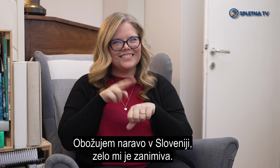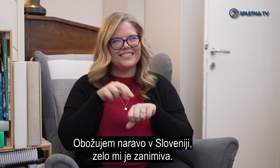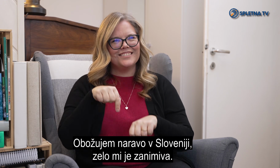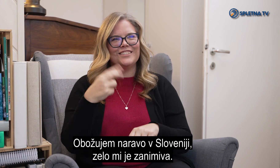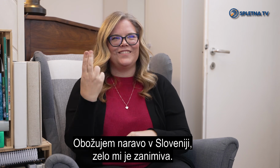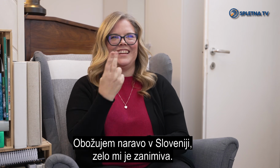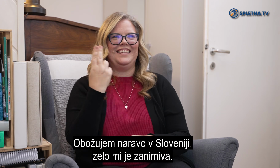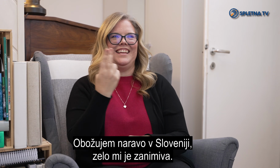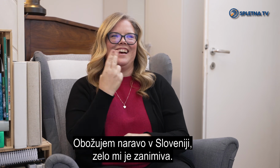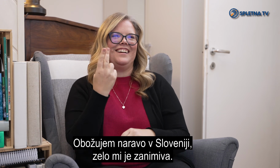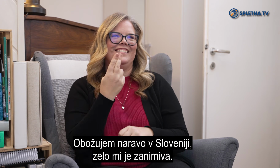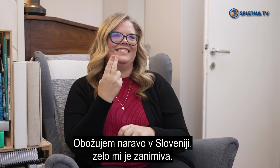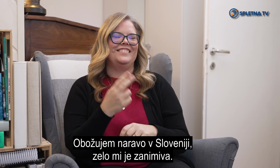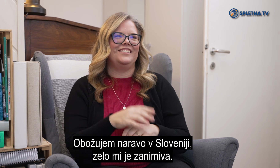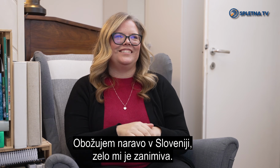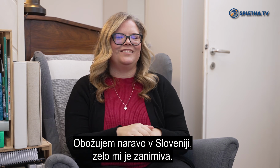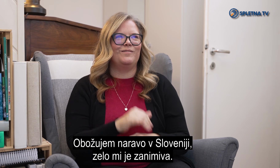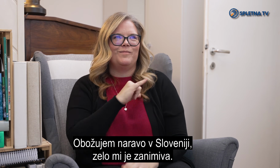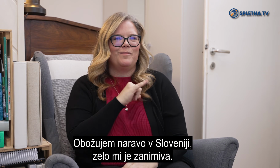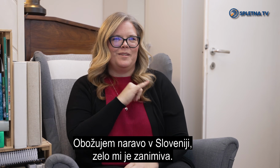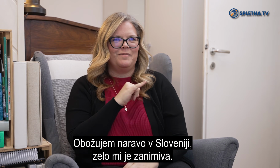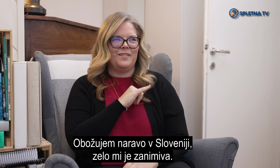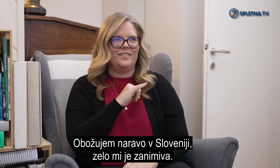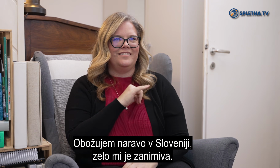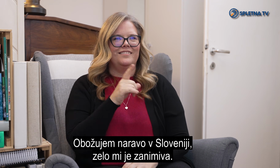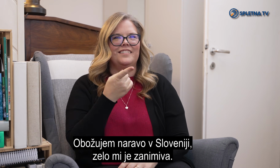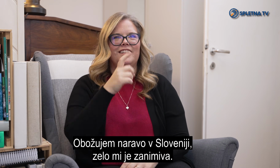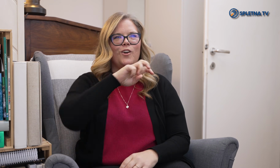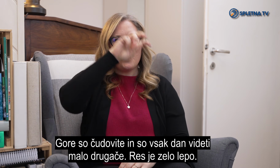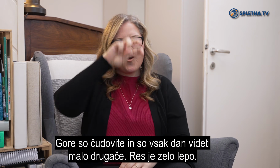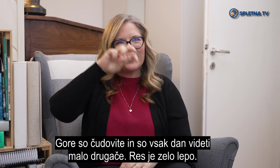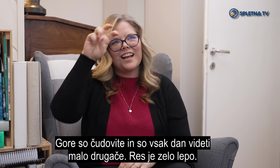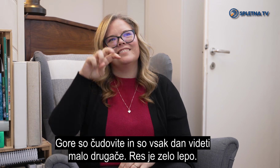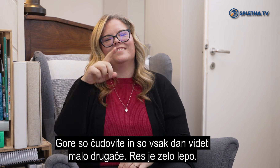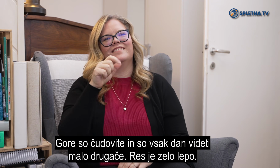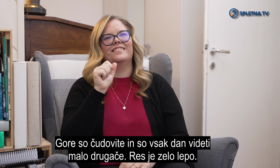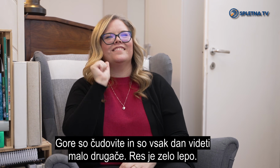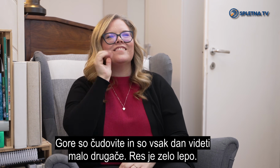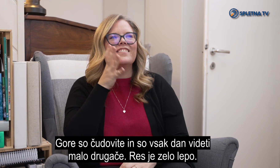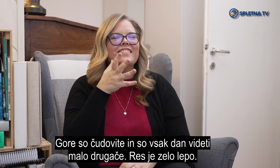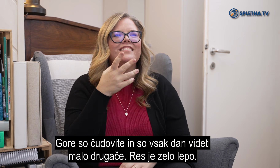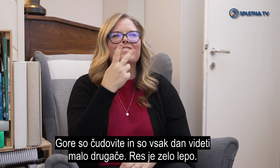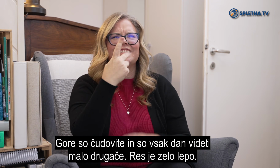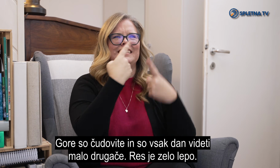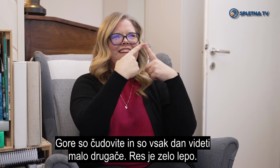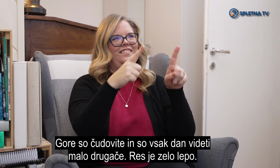Obožujem naravo v Sloveniji, zelo mi je zanimiva. Gore so čudovite in so vsak dan videti malo